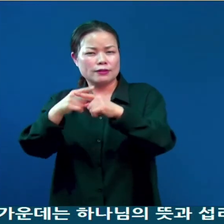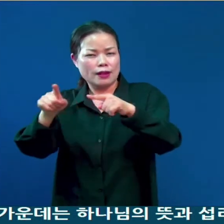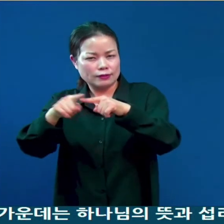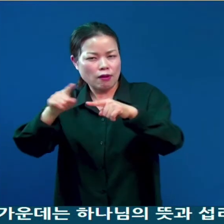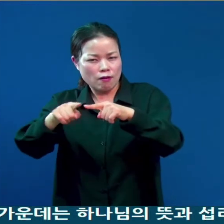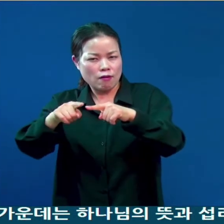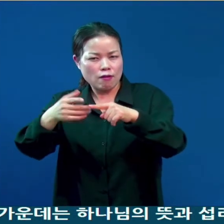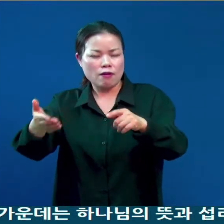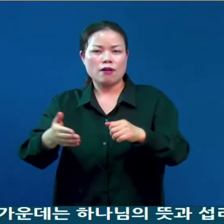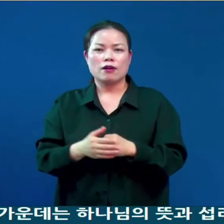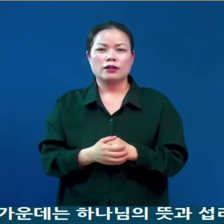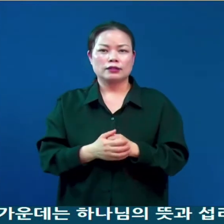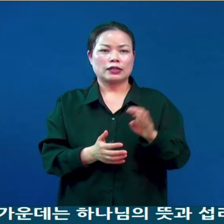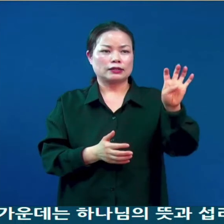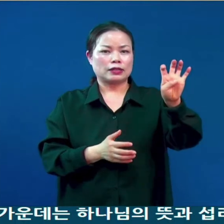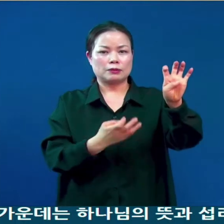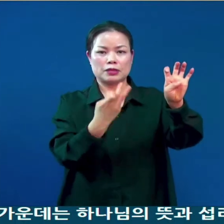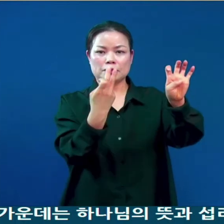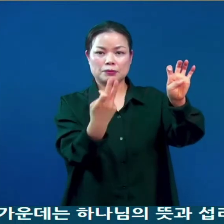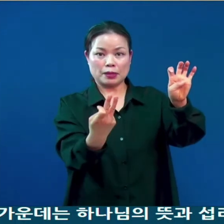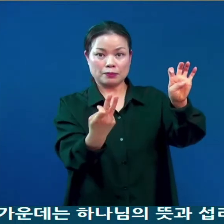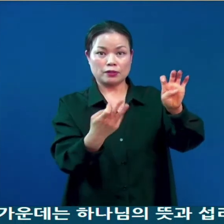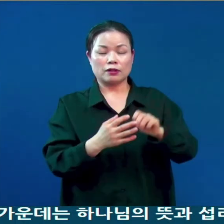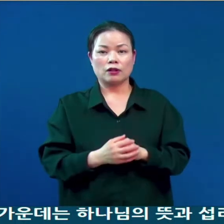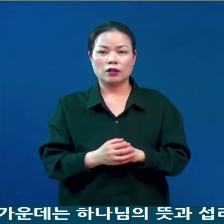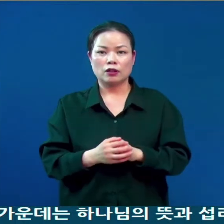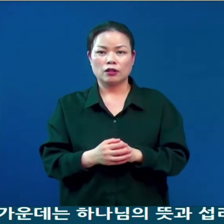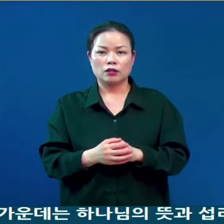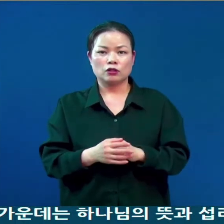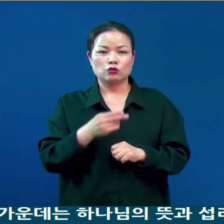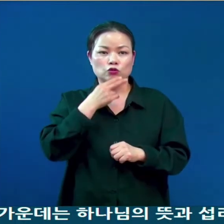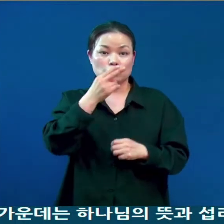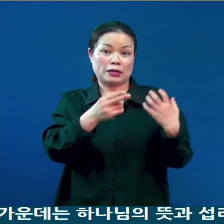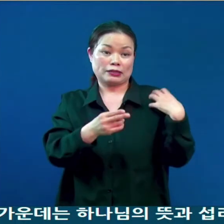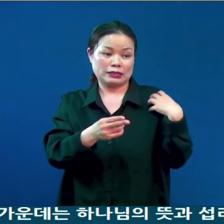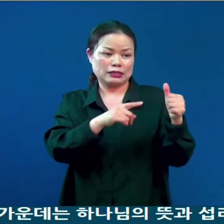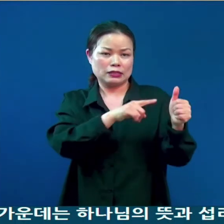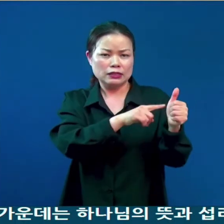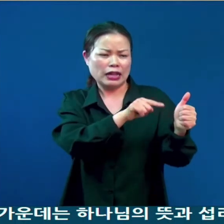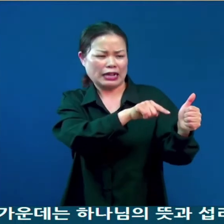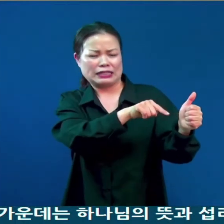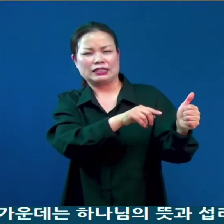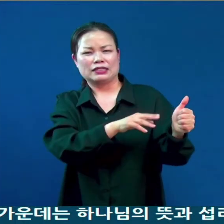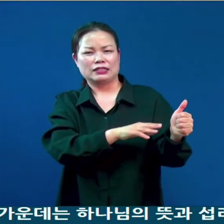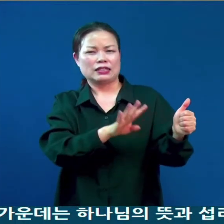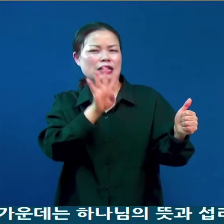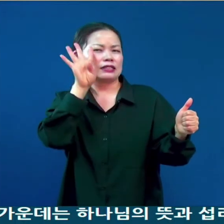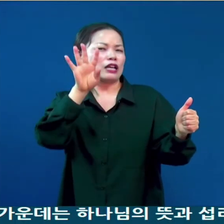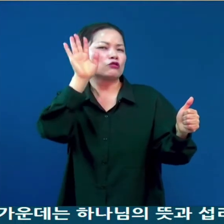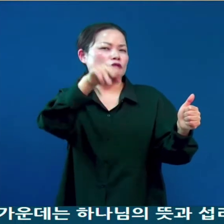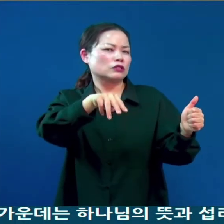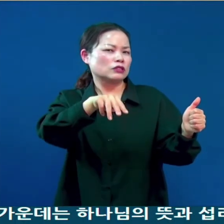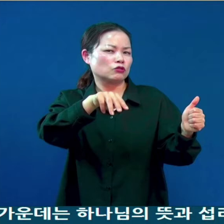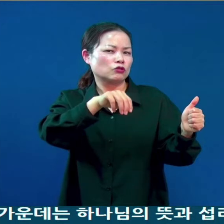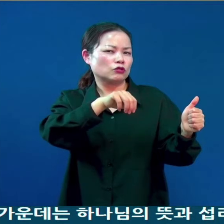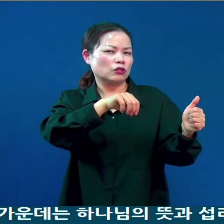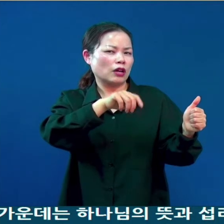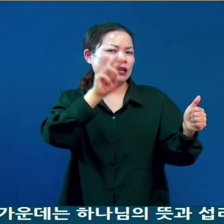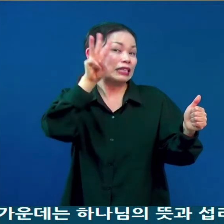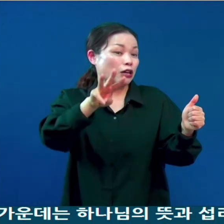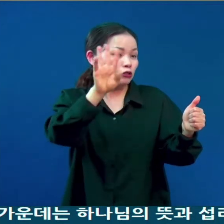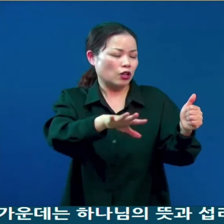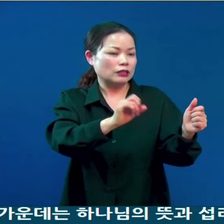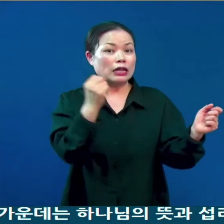주죠. 그러면서 40장 13절에 술 맡은 관원장에게 당신은 사흘 안에 복직될 겁니다